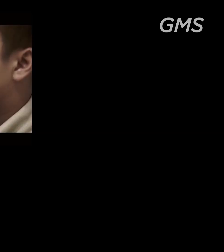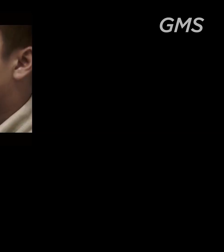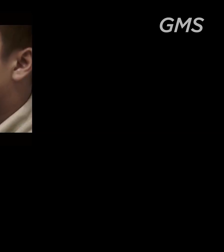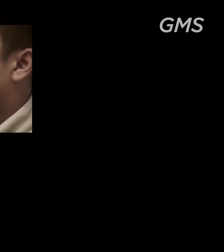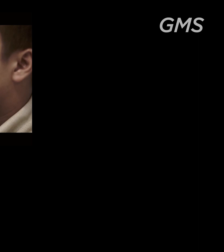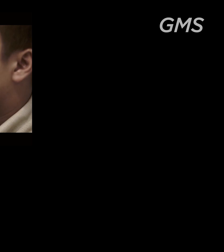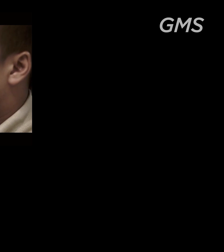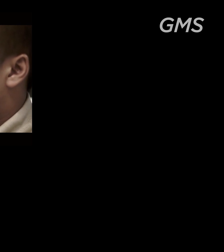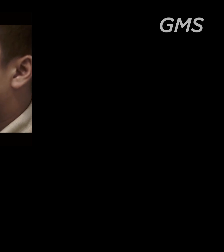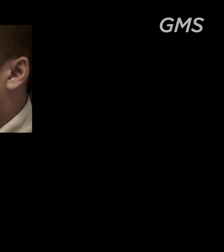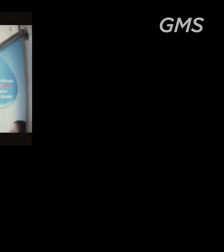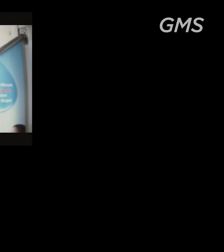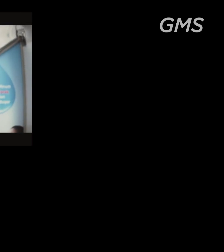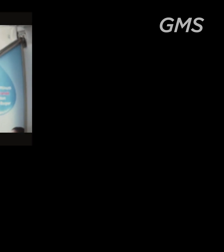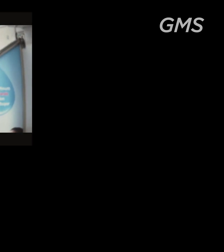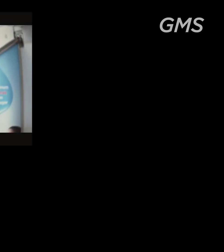terduga.